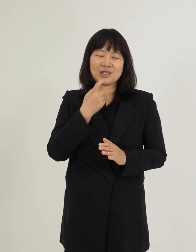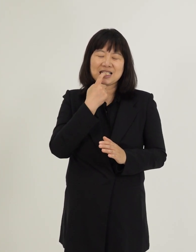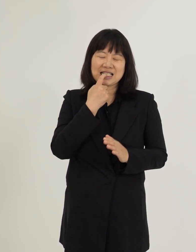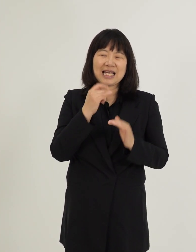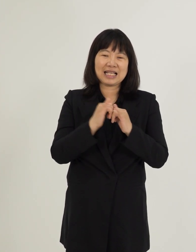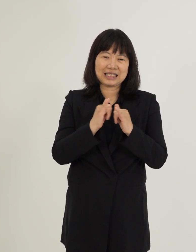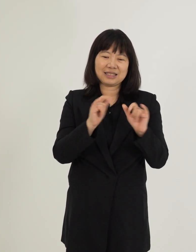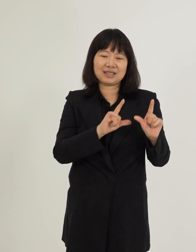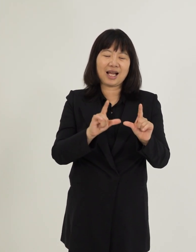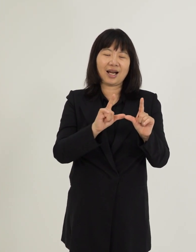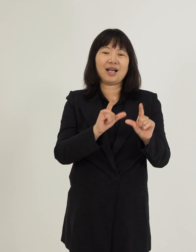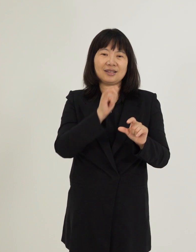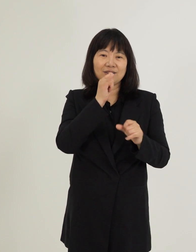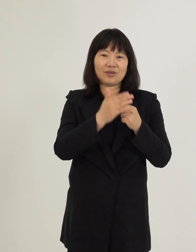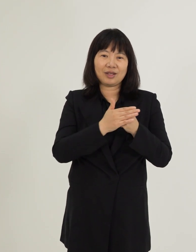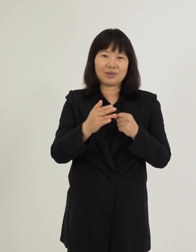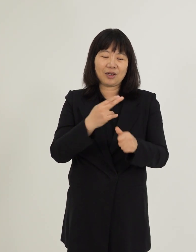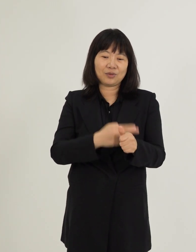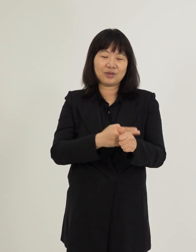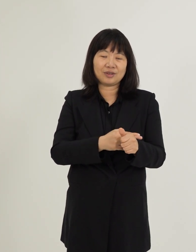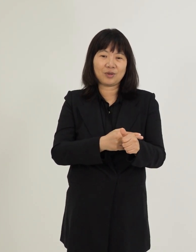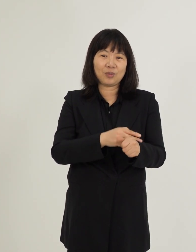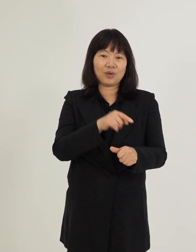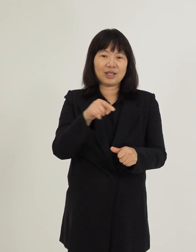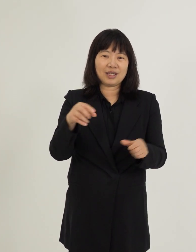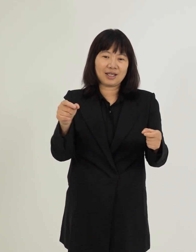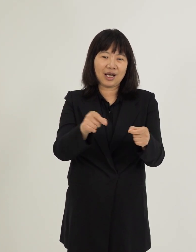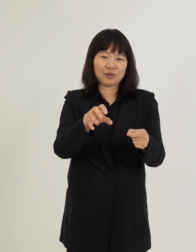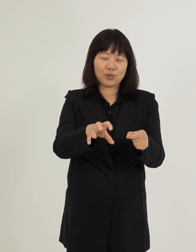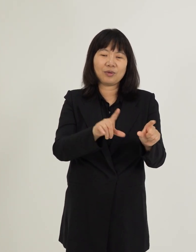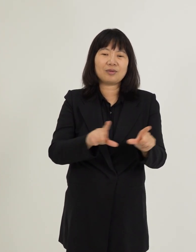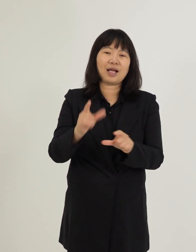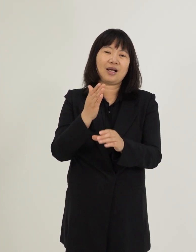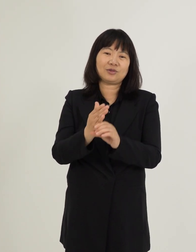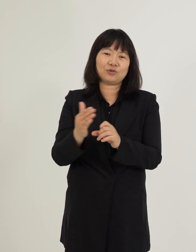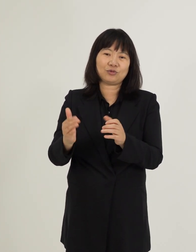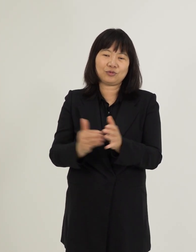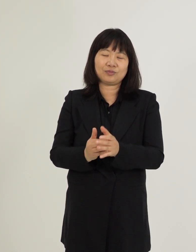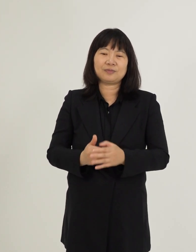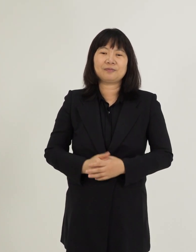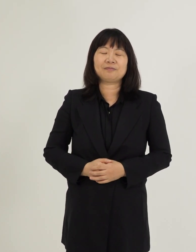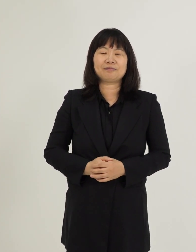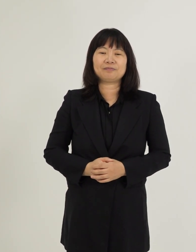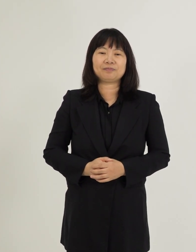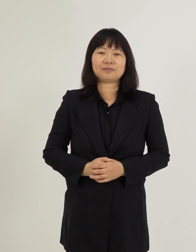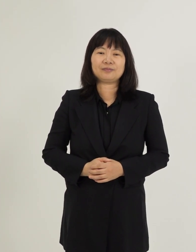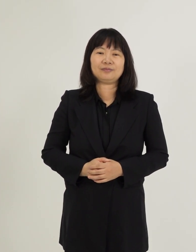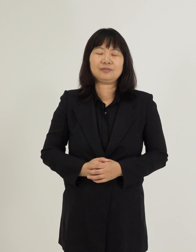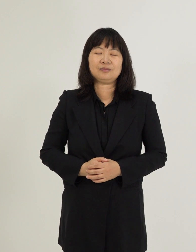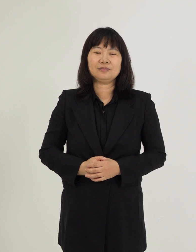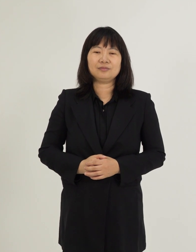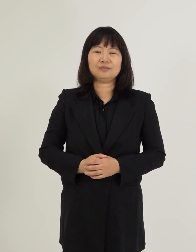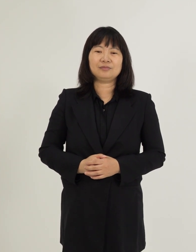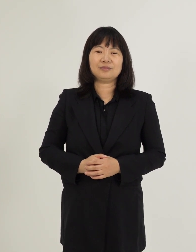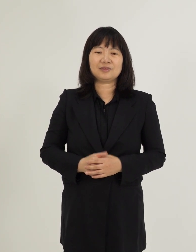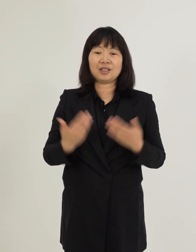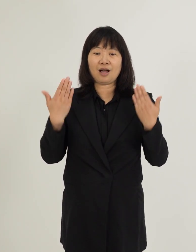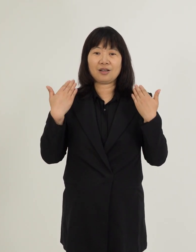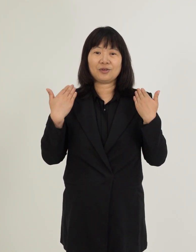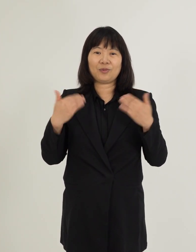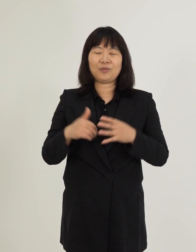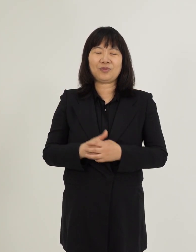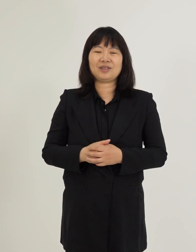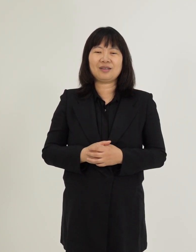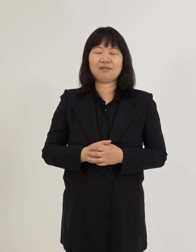동네예요. 이 교수님들도 이 근처에 다 이제 머물러 사시고 그리고 이제 학교 굉장히